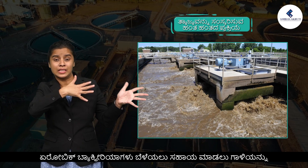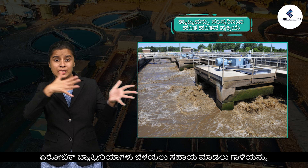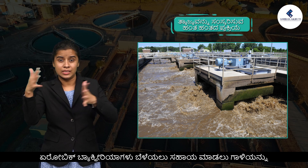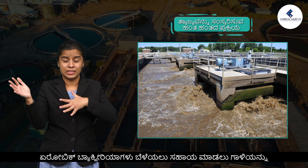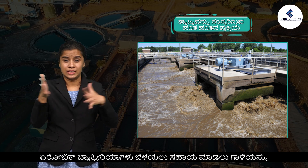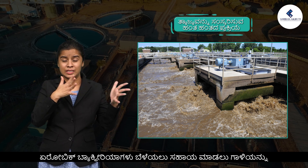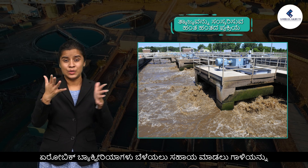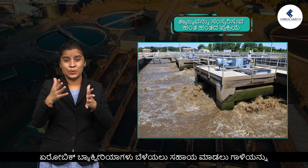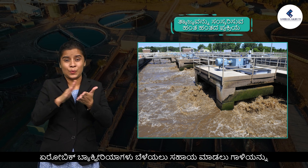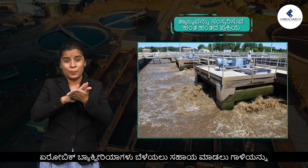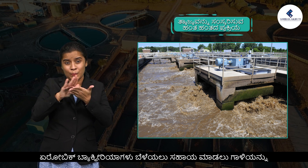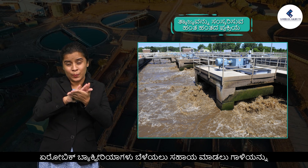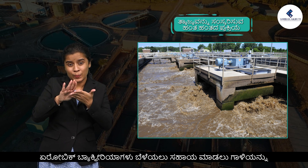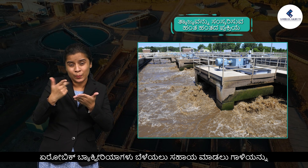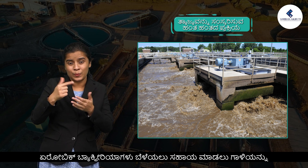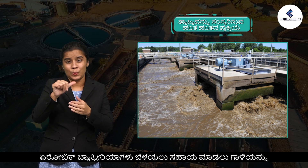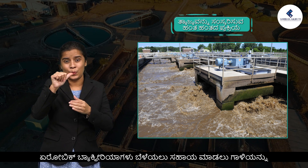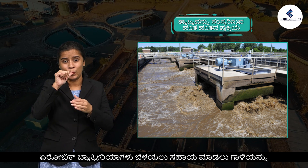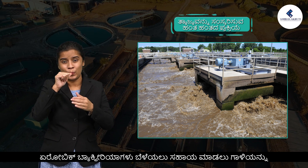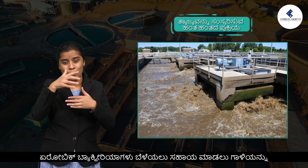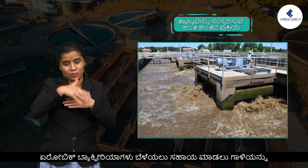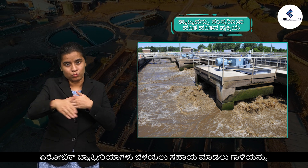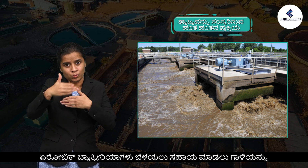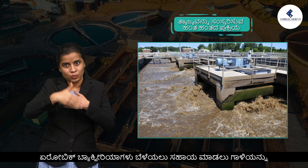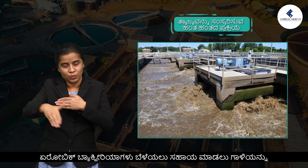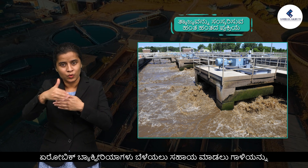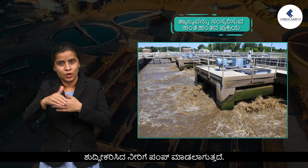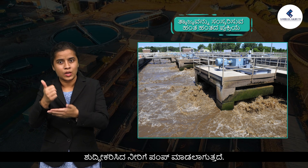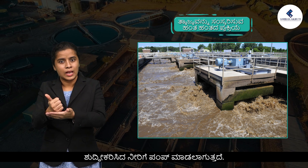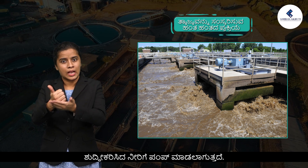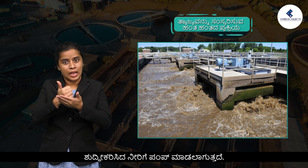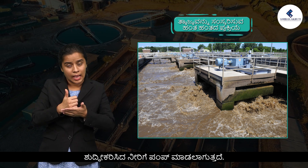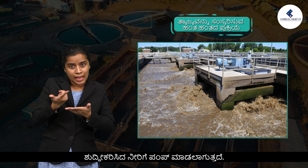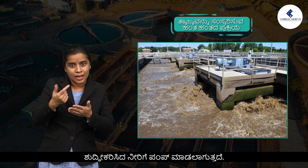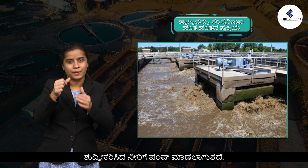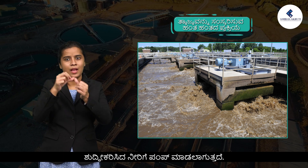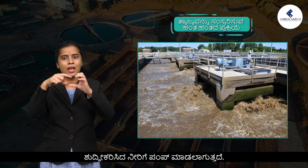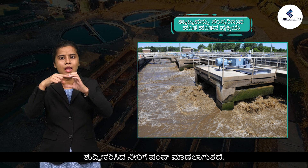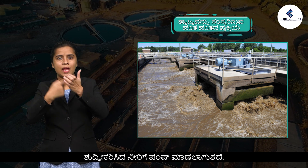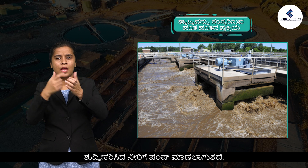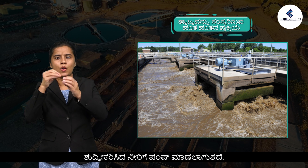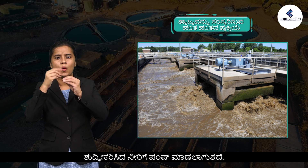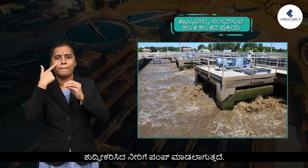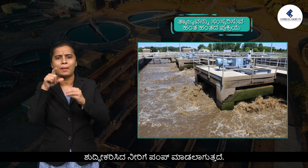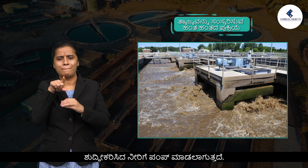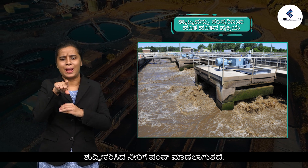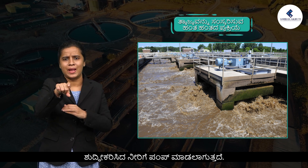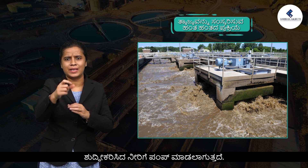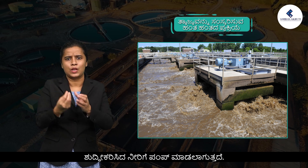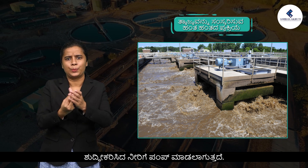ಏರೋಬಿಕ್ ಬ್ಯಾಕ್ಟೀರಿಯಾಗಳು ಬೆಳೆಯಲು ಸಹಾಯ ಮಾಡಲು ಗಾಳಿಯನ್ನು ಶುದ್ಧೀಕರಿಸಿದ ನೀರಿಗೆ ಪಂಪ್